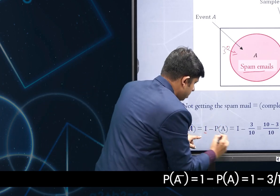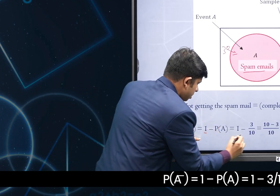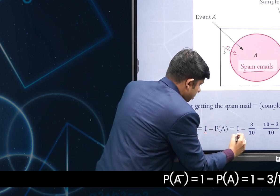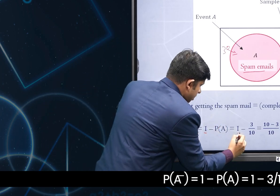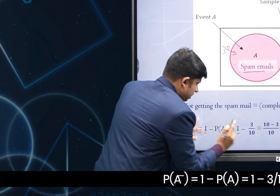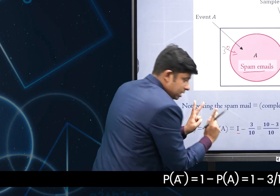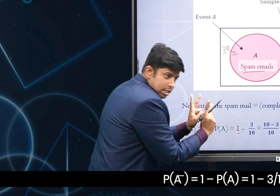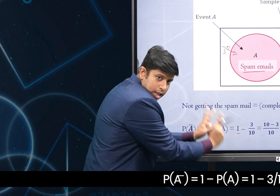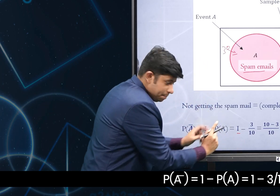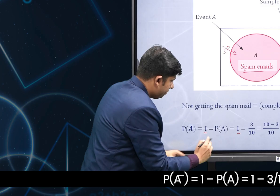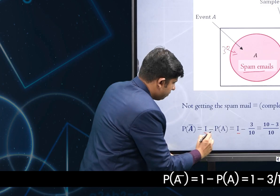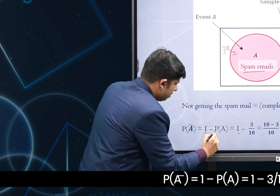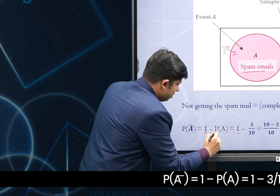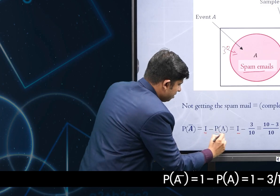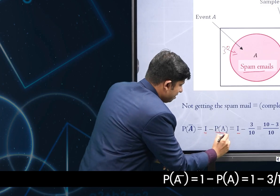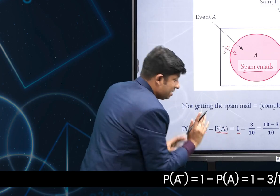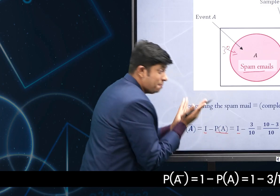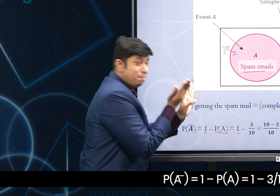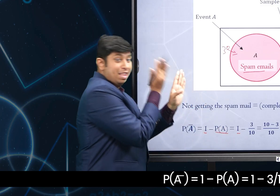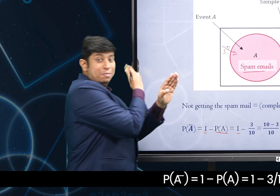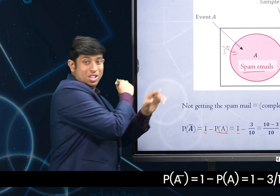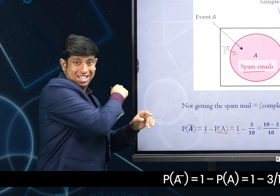1 கழித்தல் 3 கீழ்க்கோடு 10.